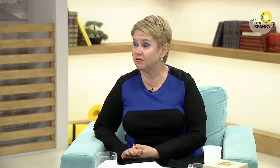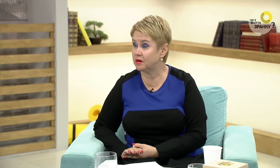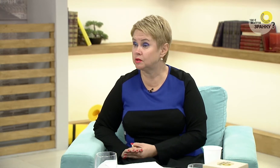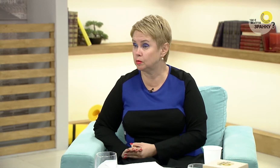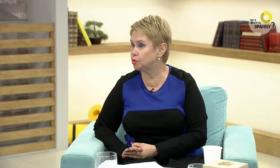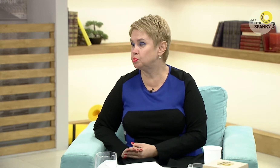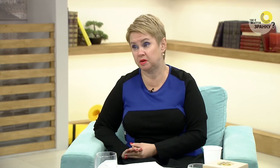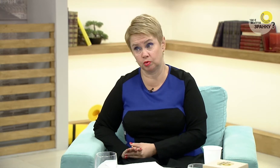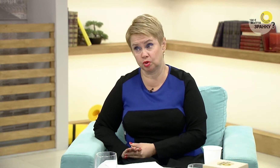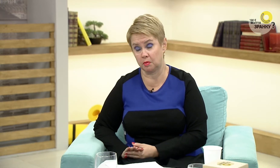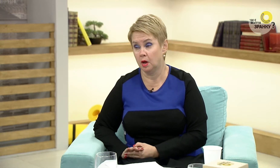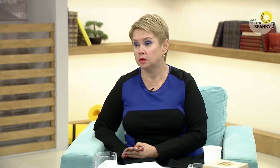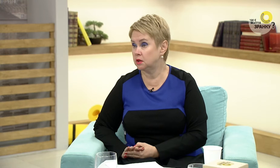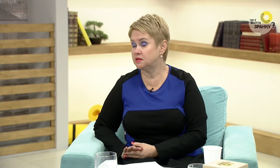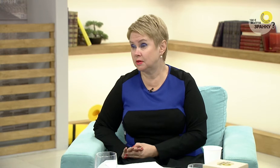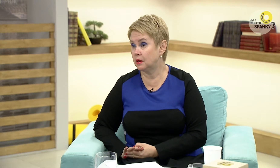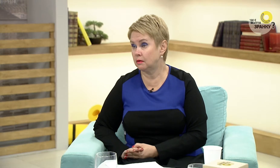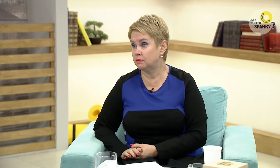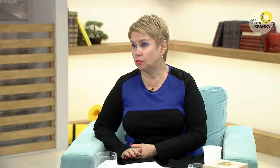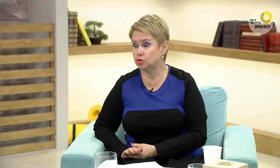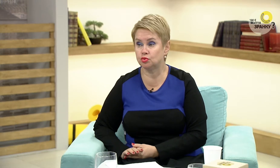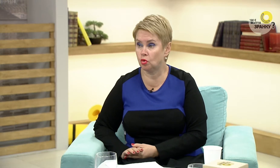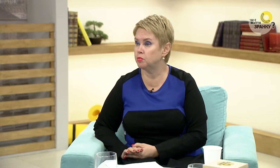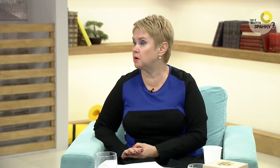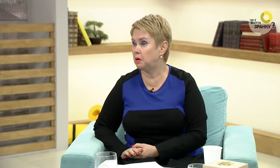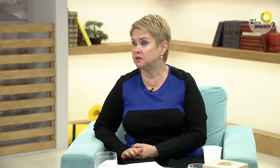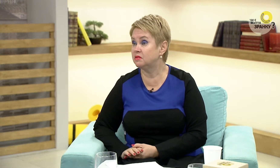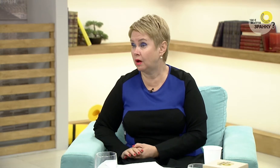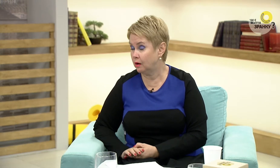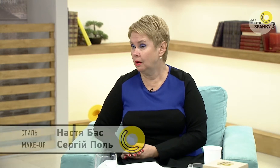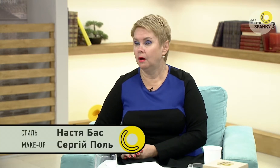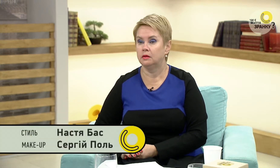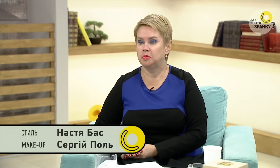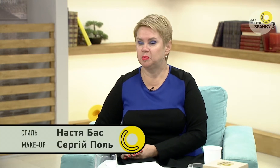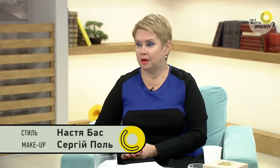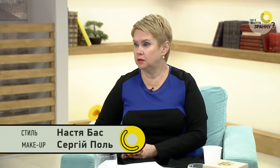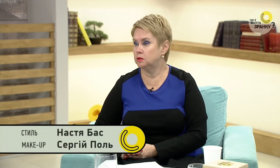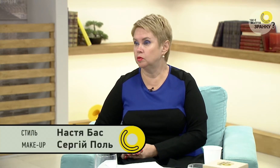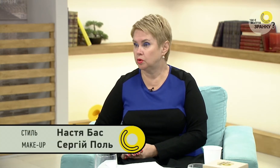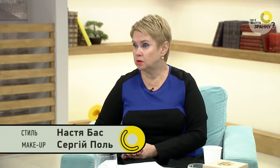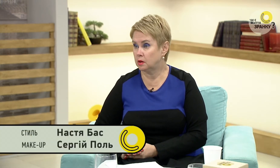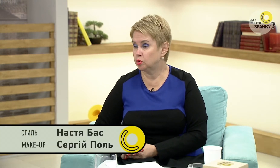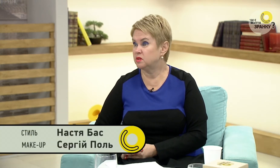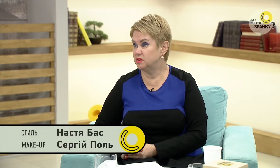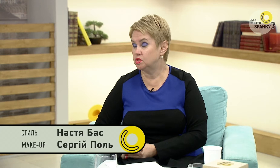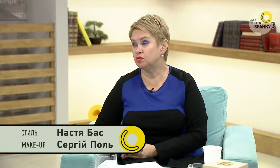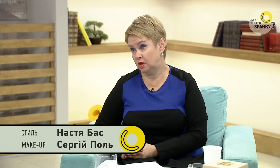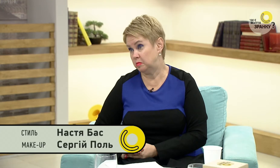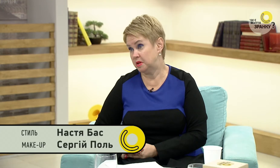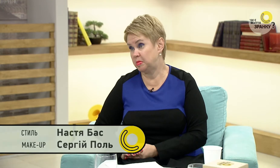говорили, ти будеш переводчиком. Да, дійсно, окончив школу, мене мама відвела на предприятие глухих, где работало 200 швей. Меня